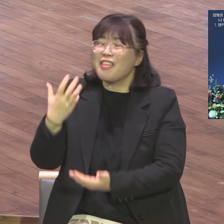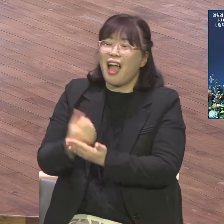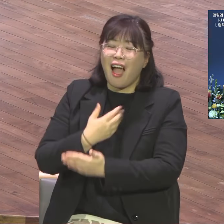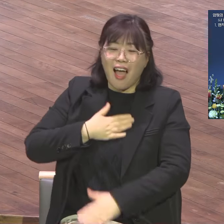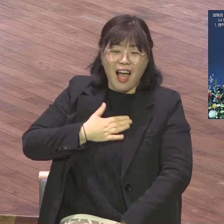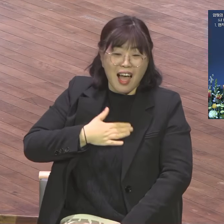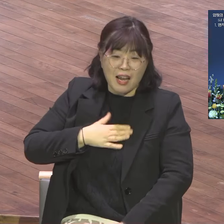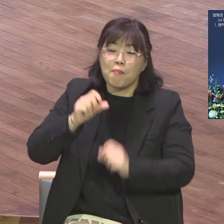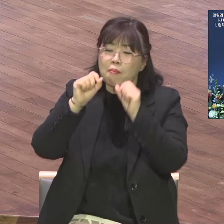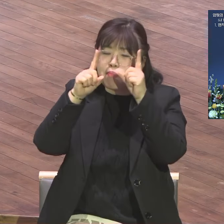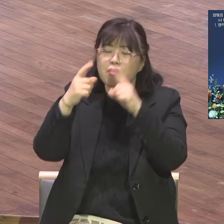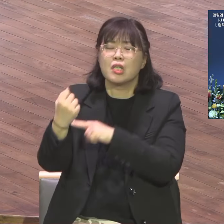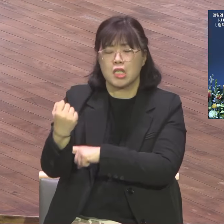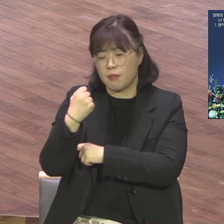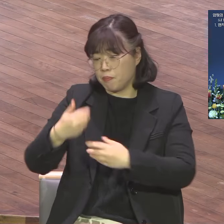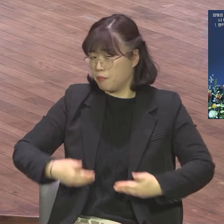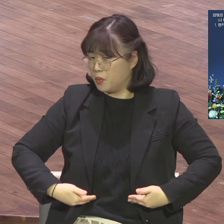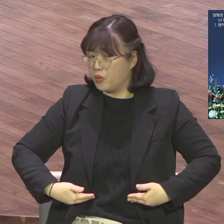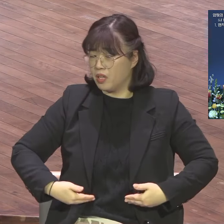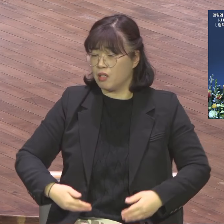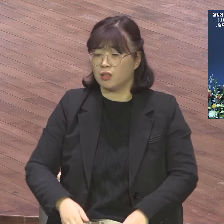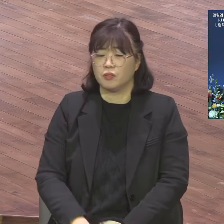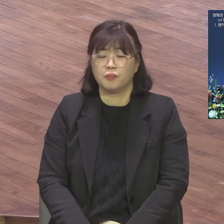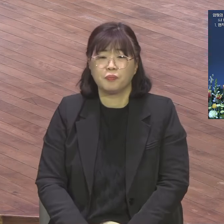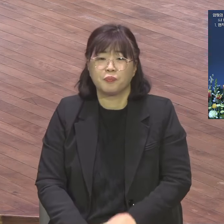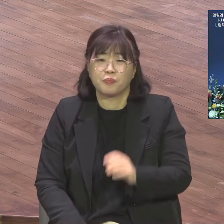많은 사람들이 이런 영적